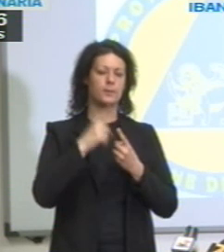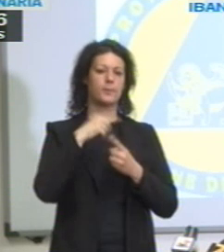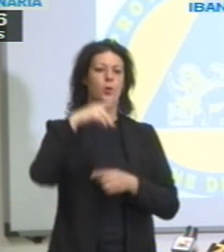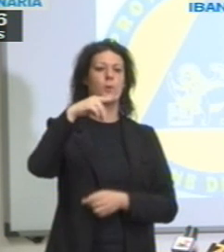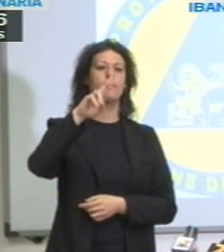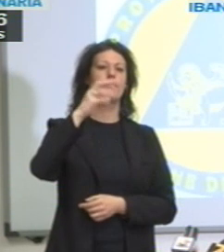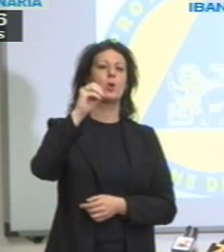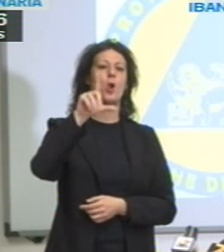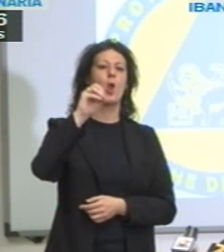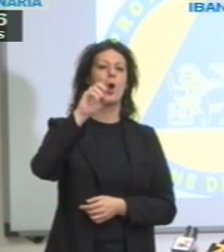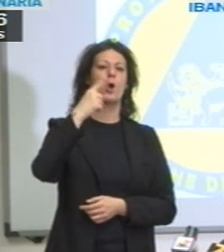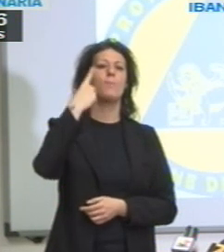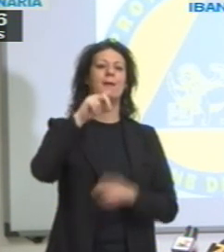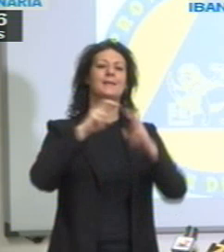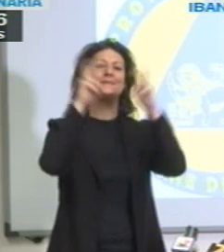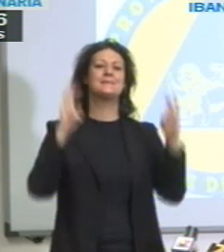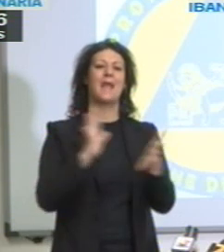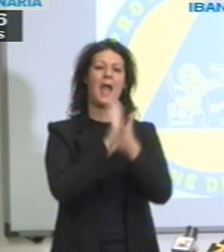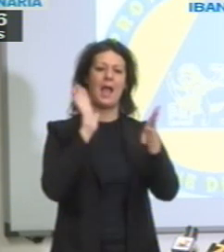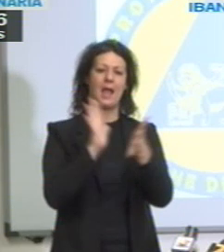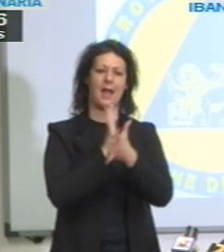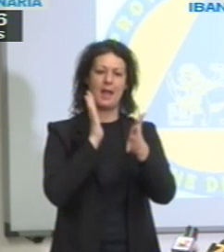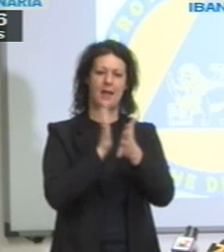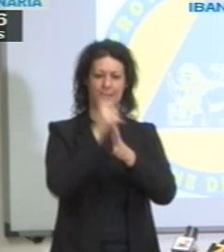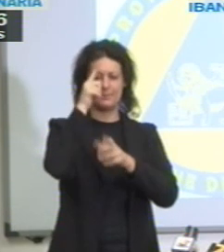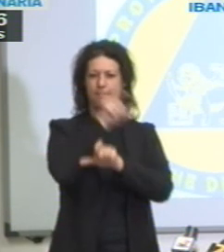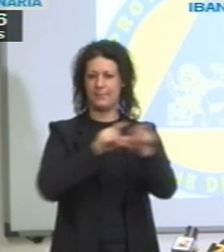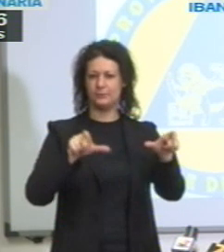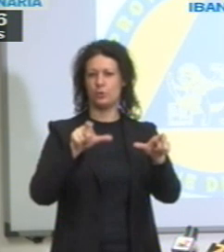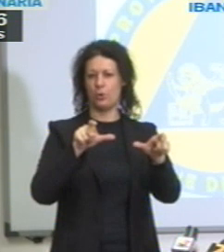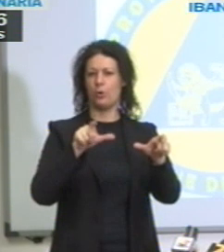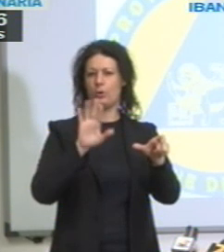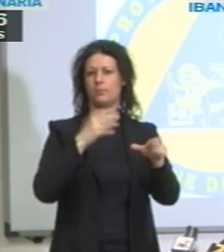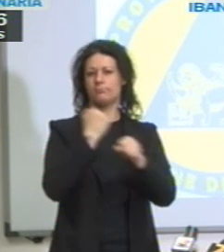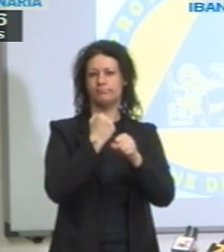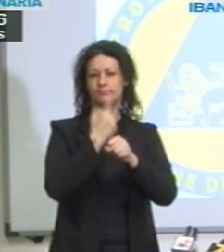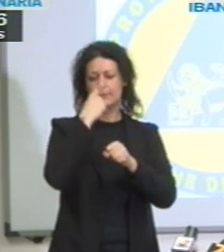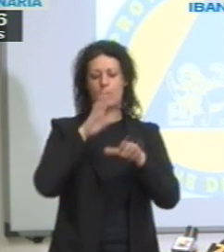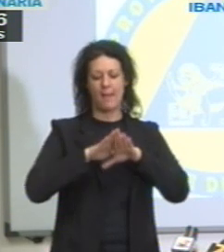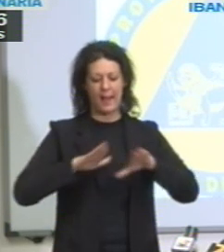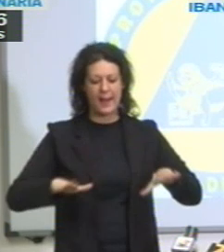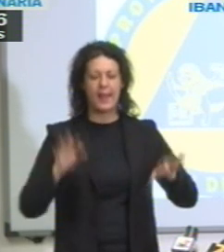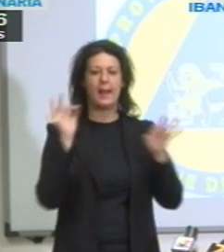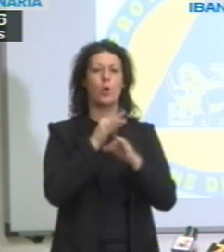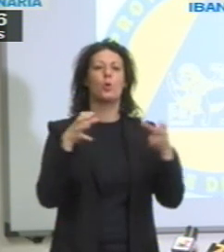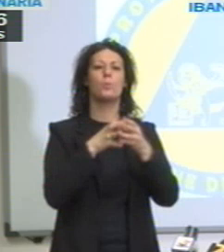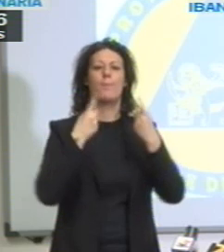questione delle sagre e della gente che vive attorno a queste manifestazioni, musica, bancarelle, servizi,